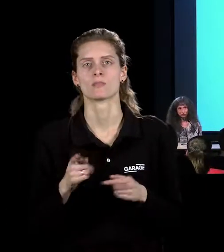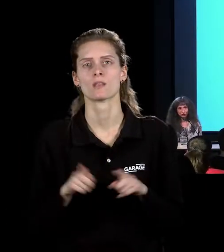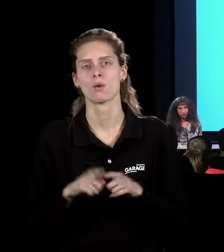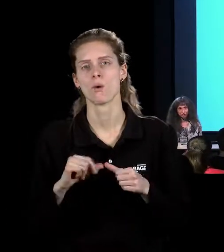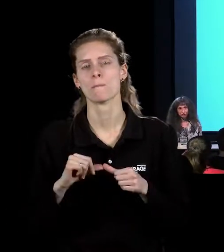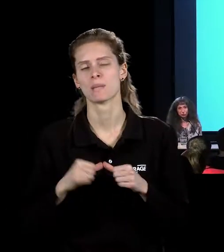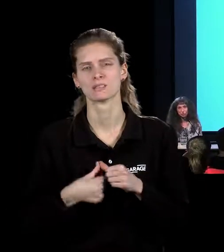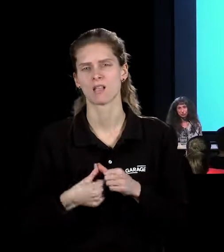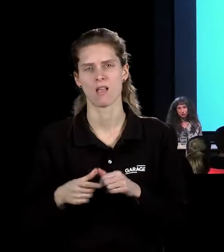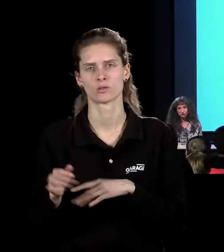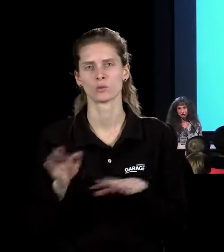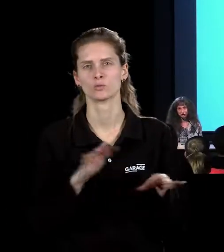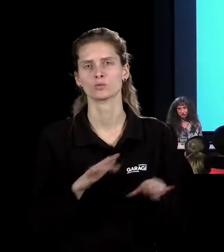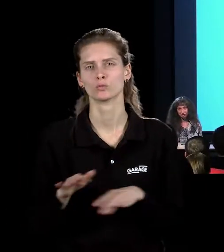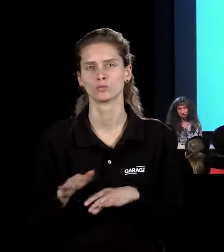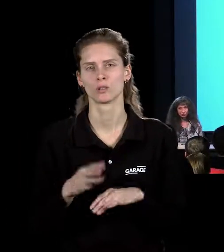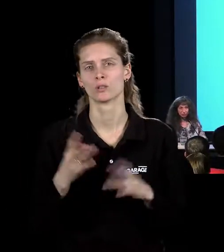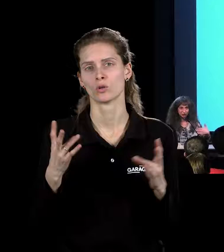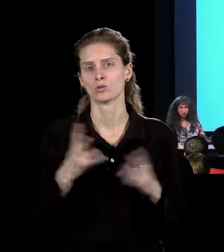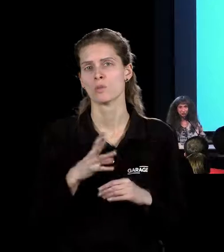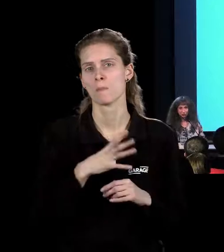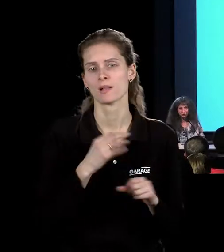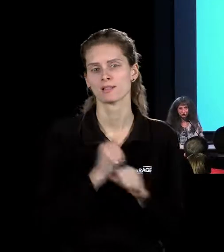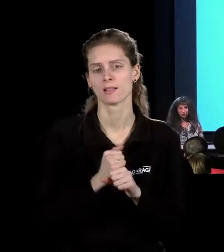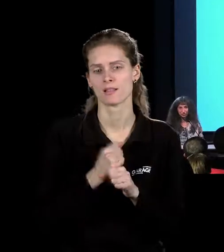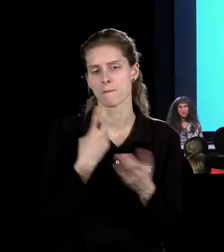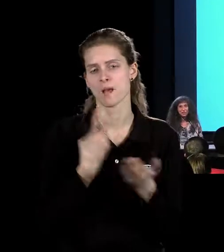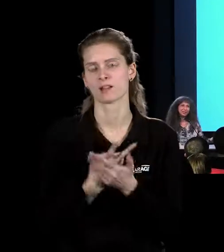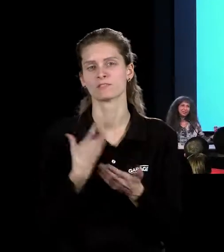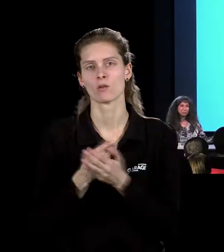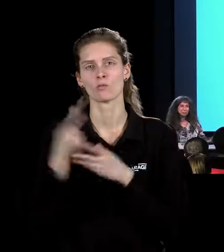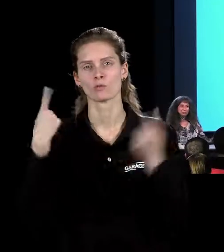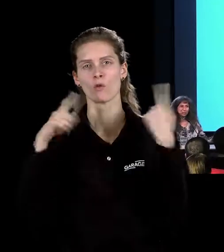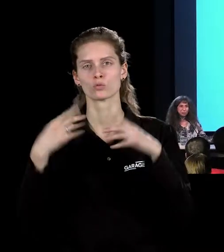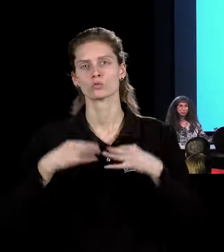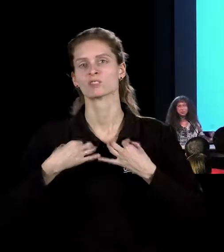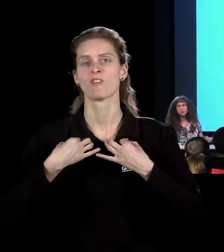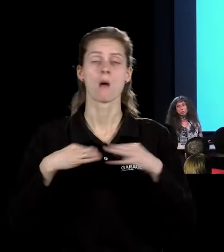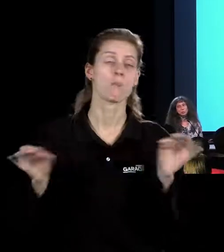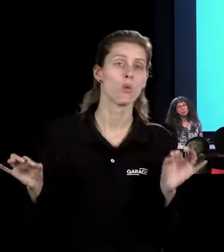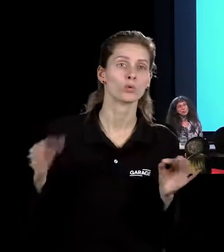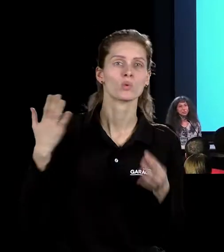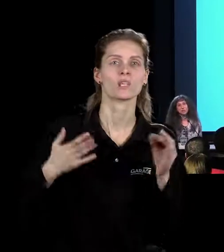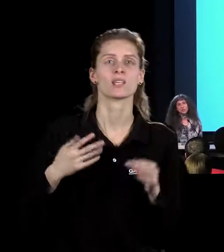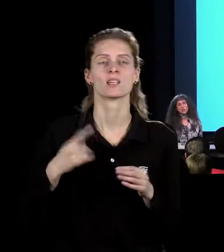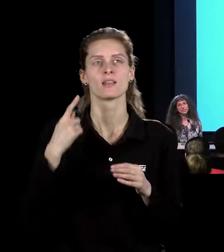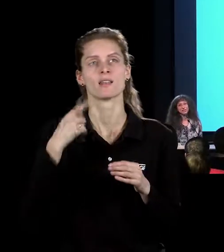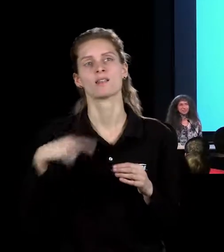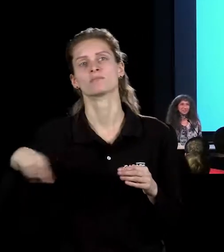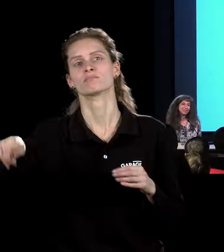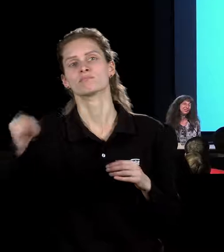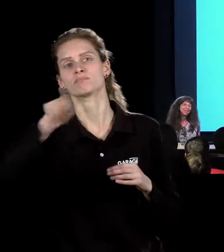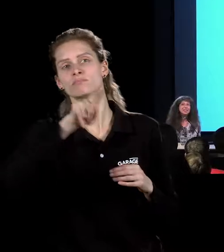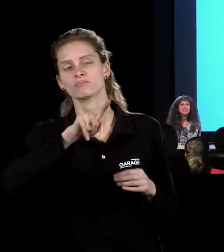постоянный сюжет в таких случаях. Нужно было это делать, проявляя свободу творческую, или ты этим подставляешь других, более